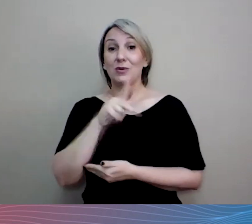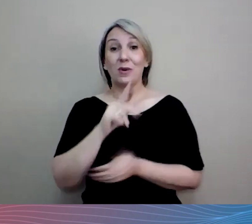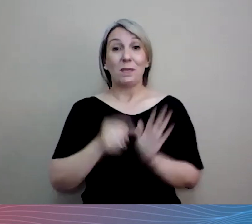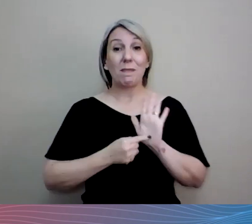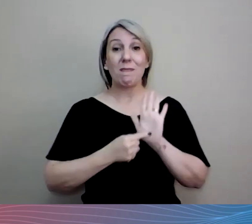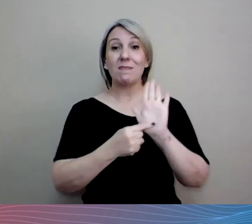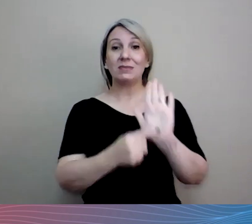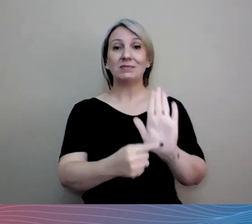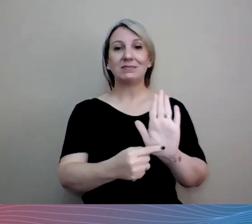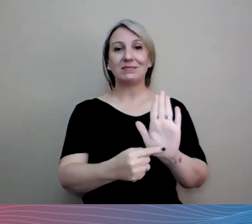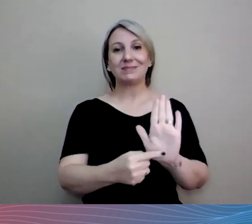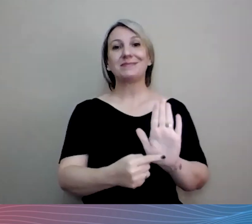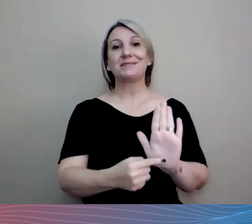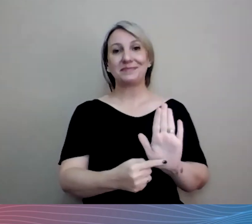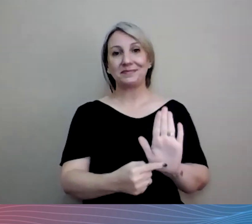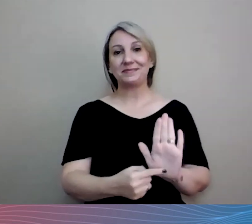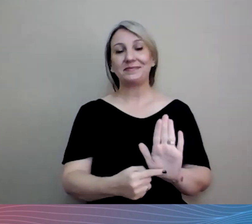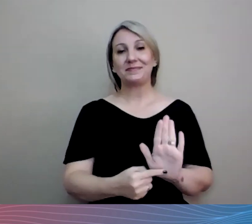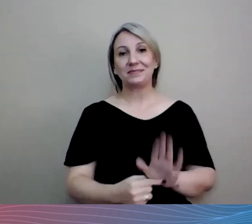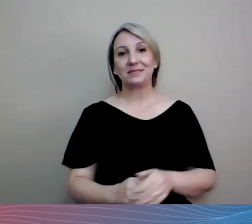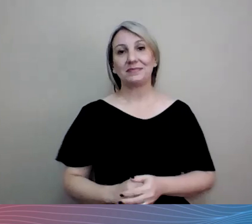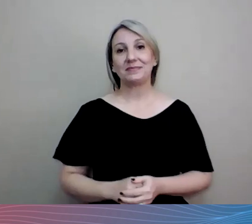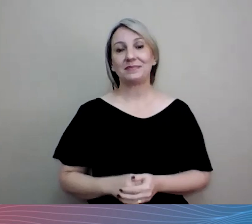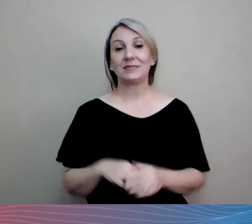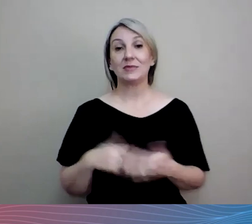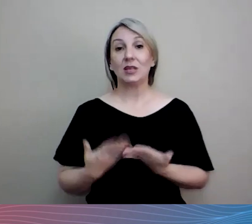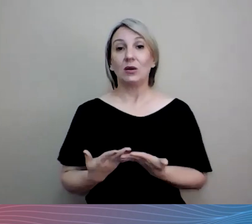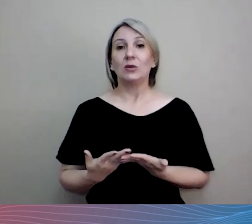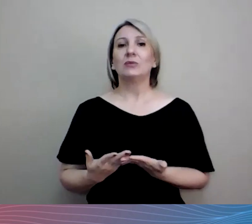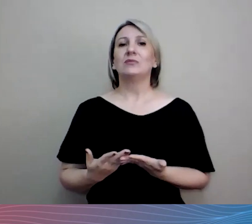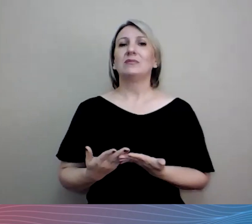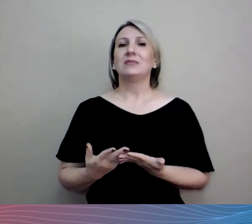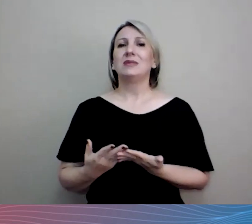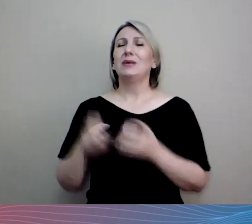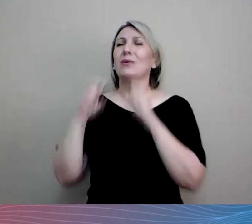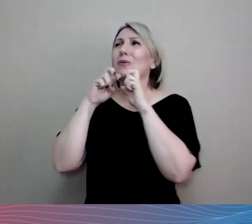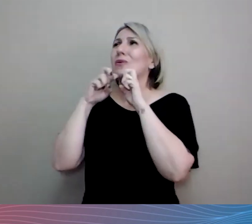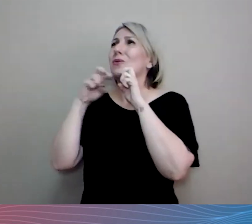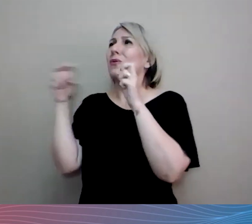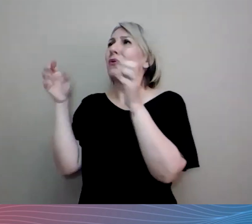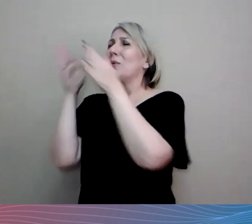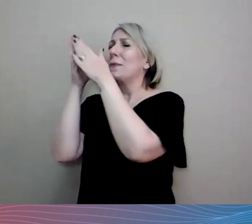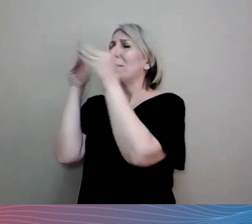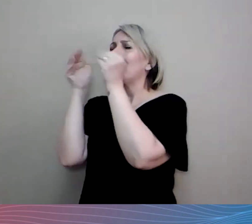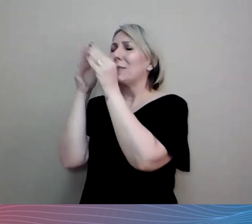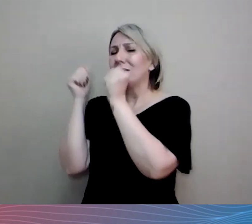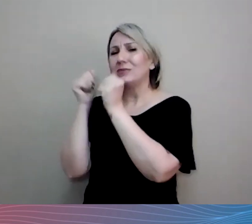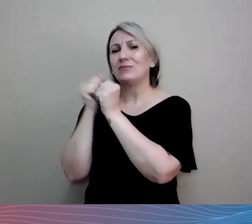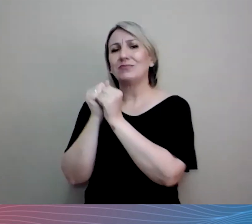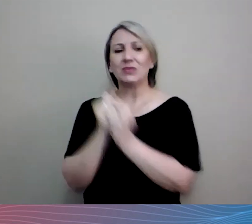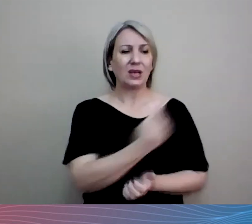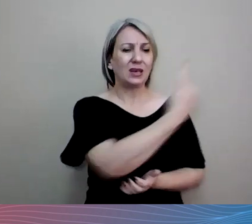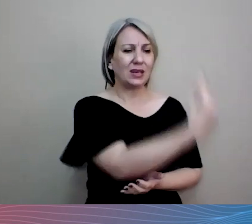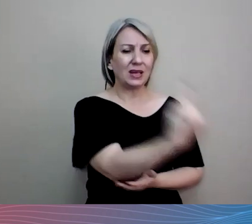Aí, rogo-vos que andeis de modo digno do chamamento com que fosse